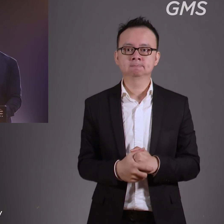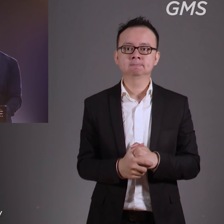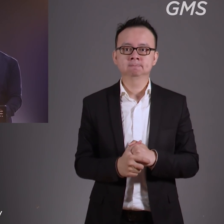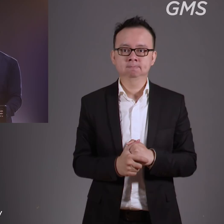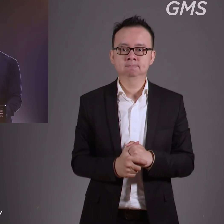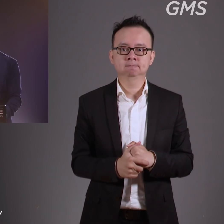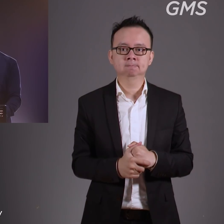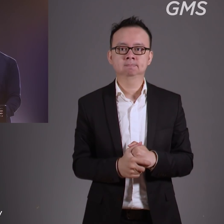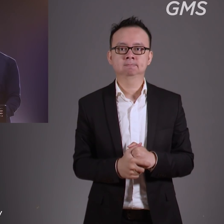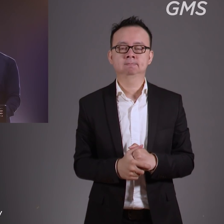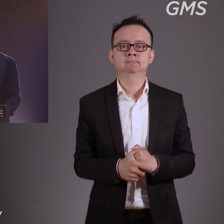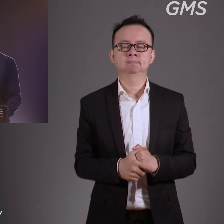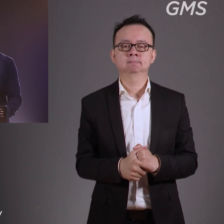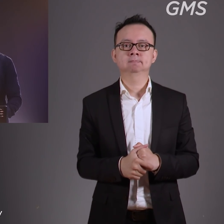duanya.